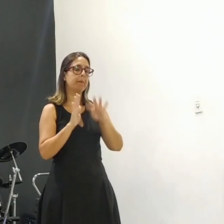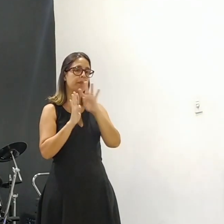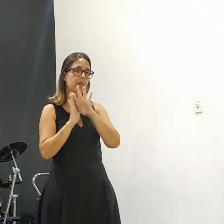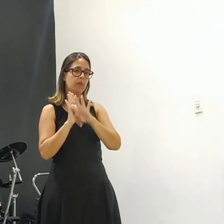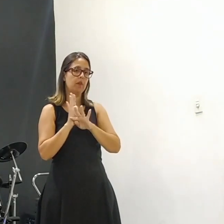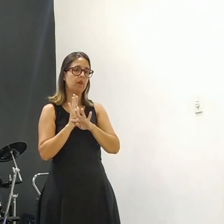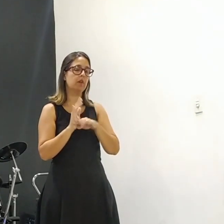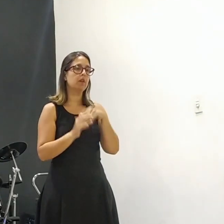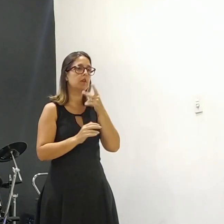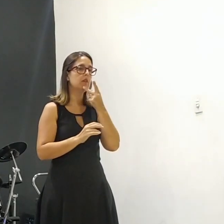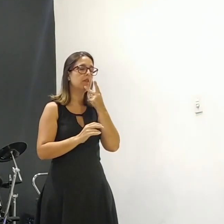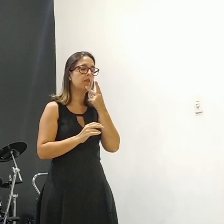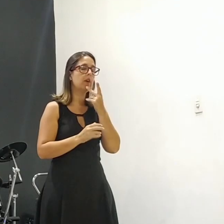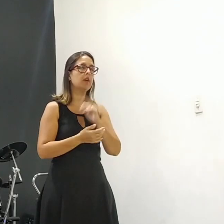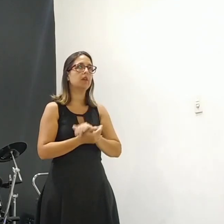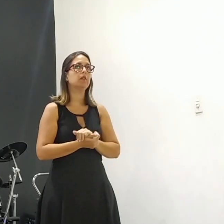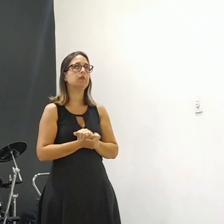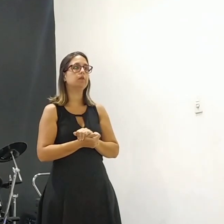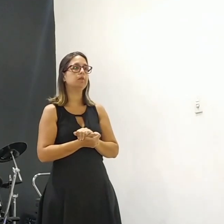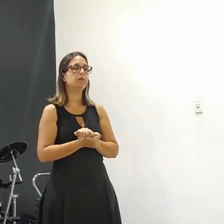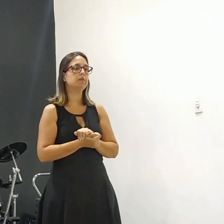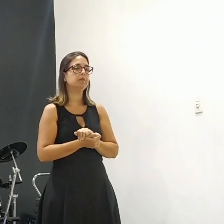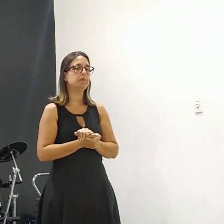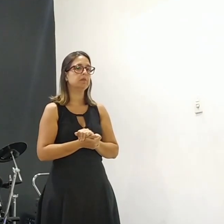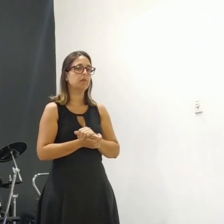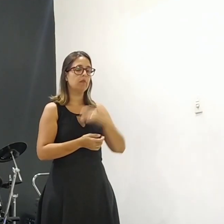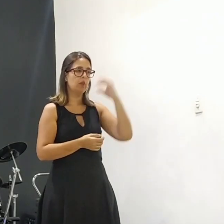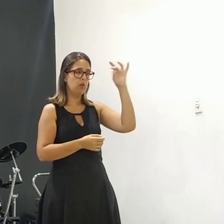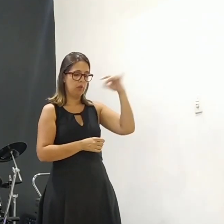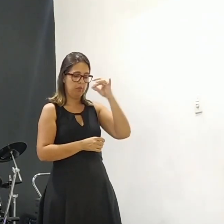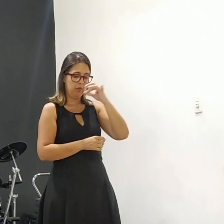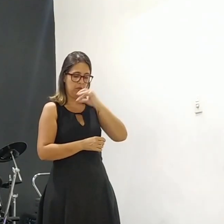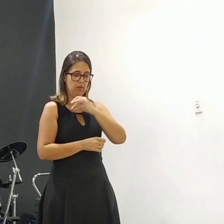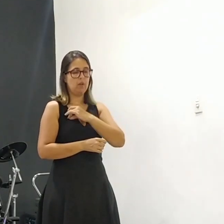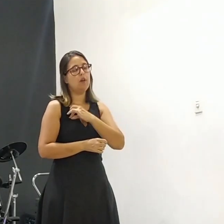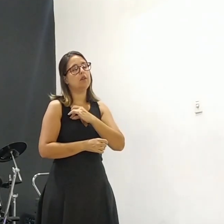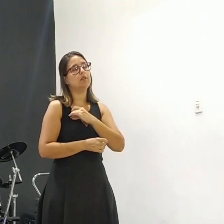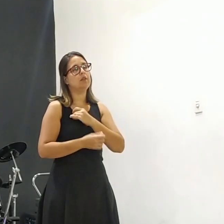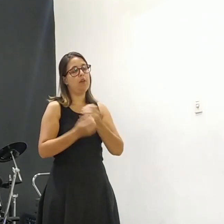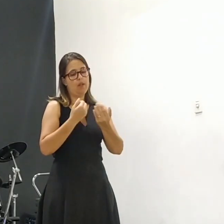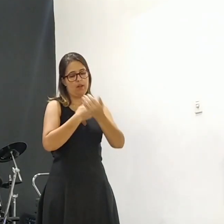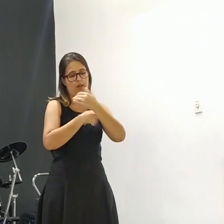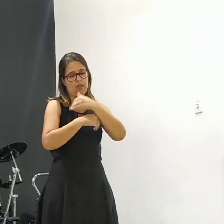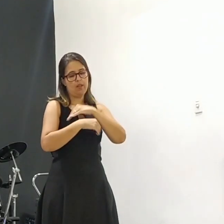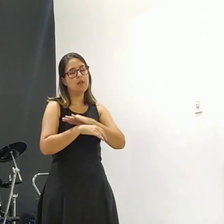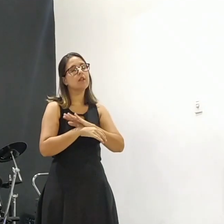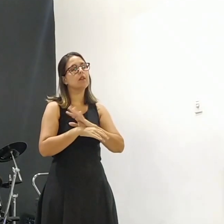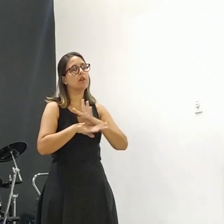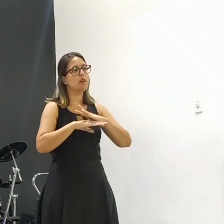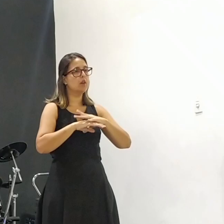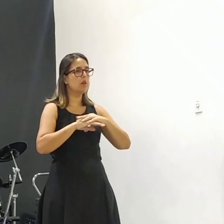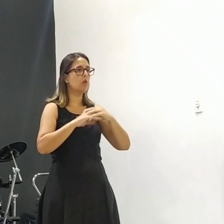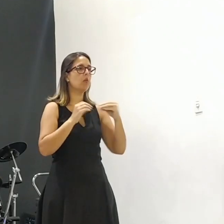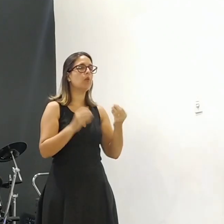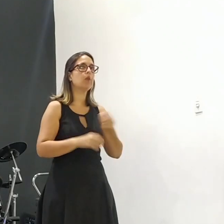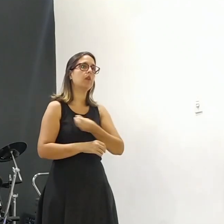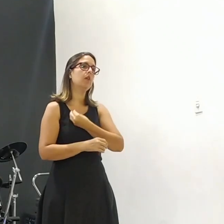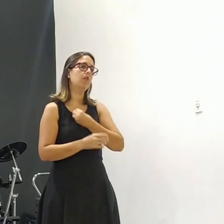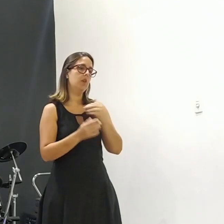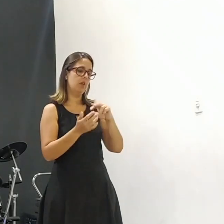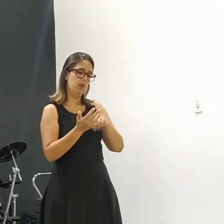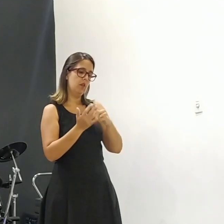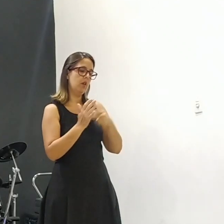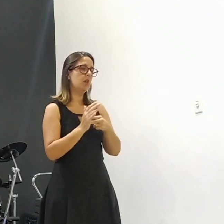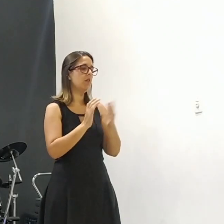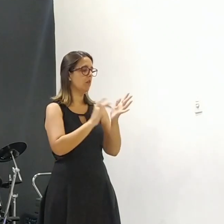diz que esse rio entra e ele traz vida e cura. Esse rio é